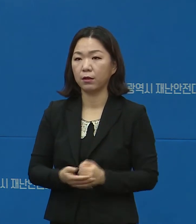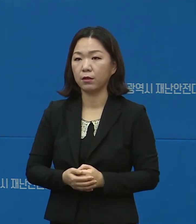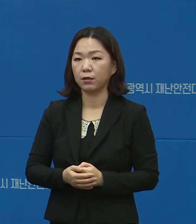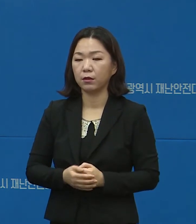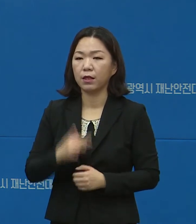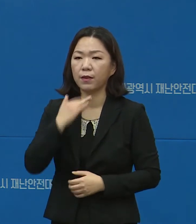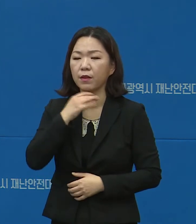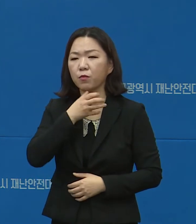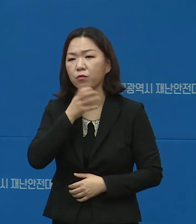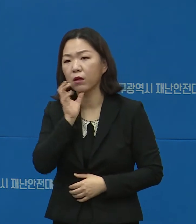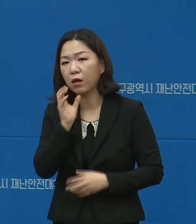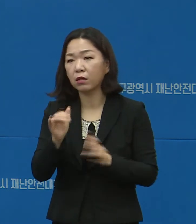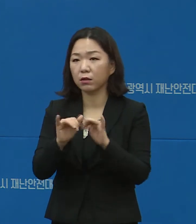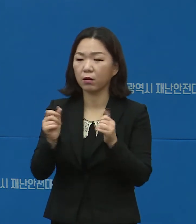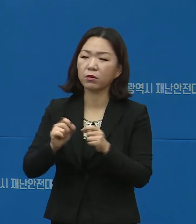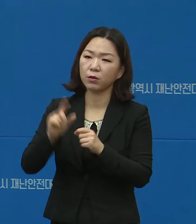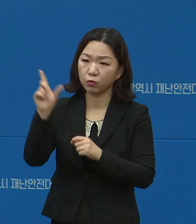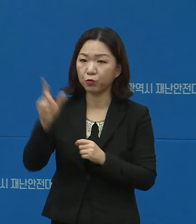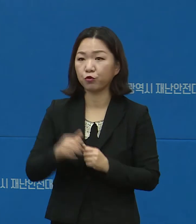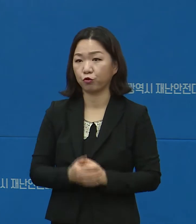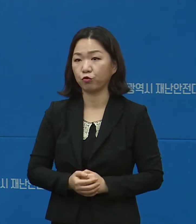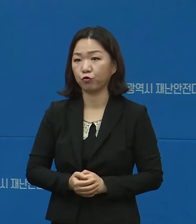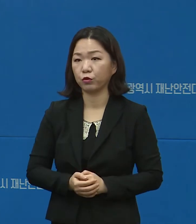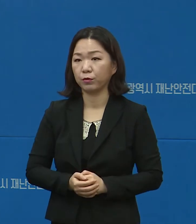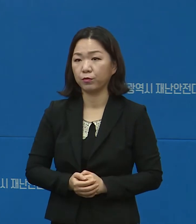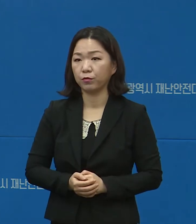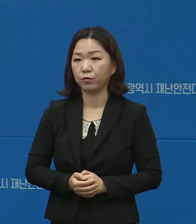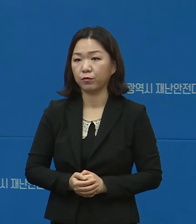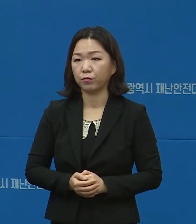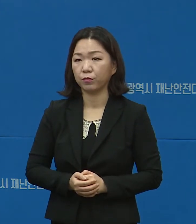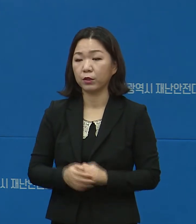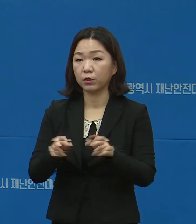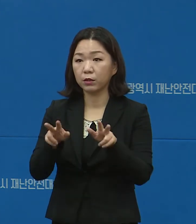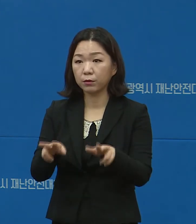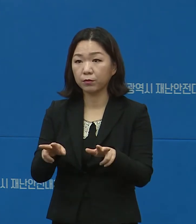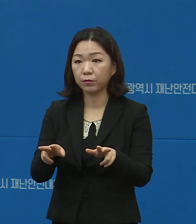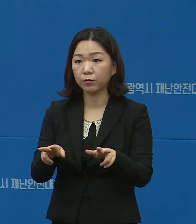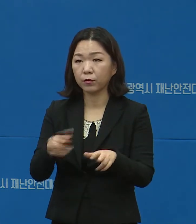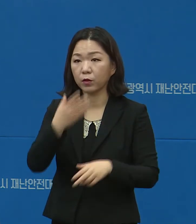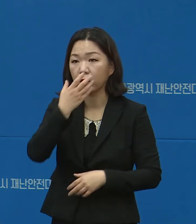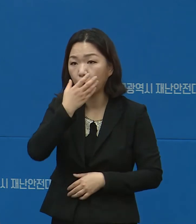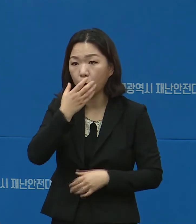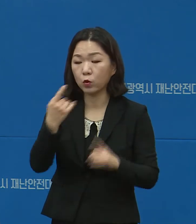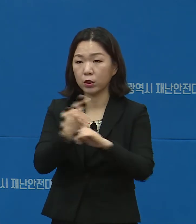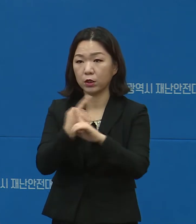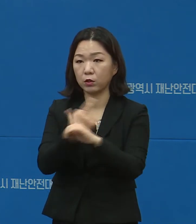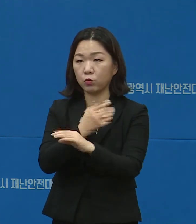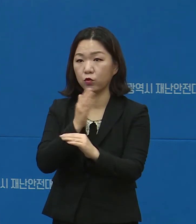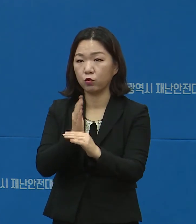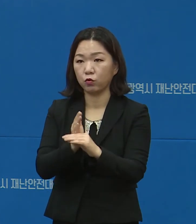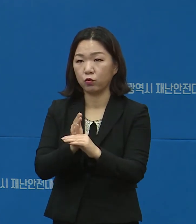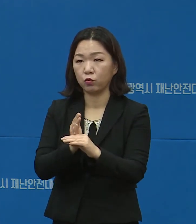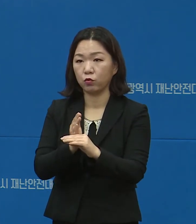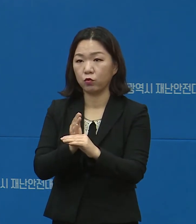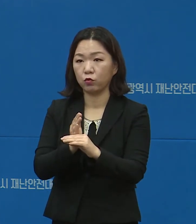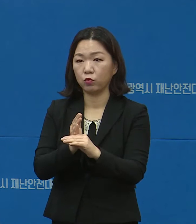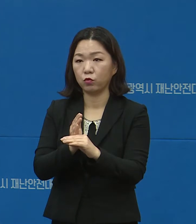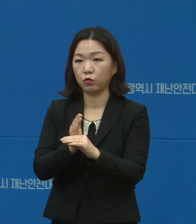연세 많으신 분들이 대부분이셨습니다. 지금 현재 인공호흡기 치료를 하고 계신 분은